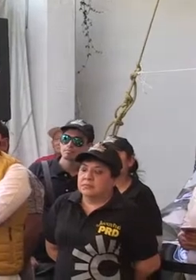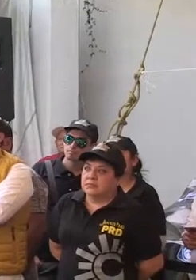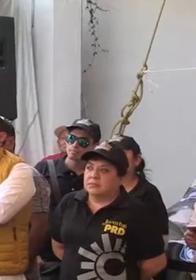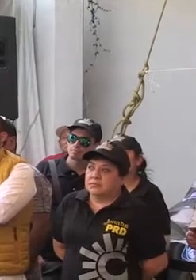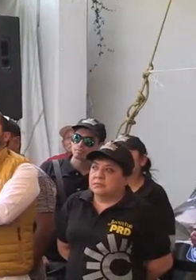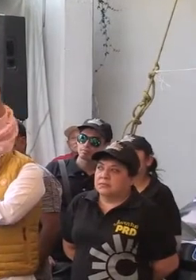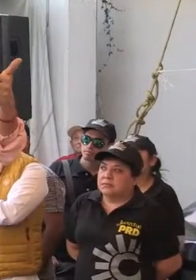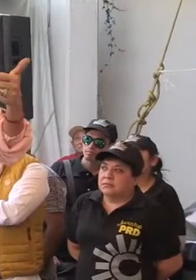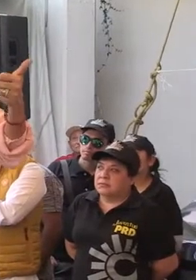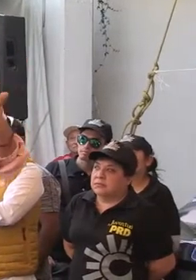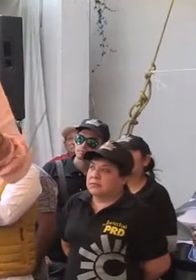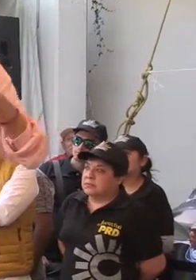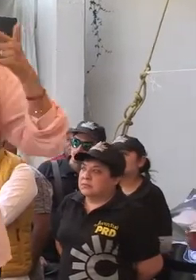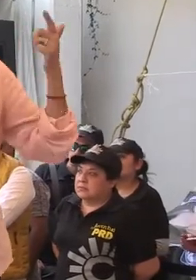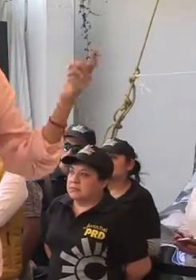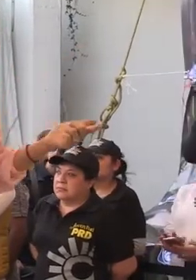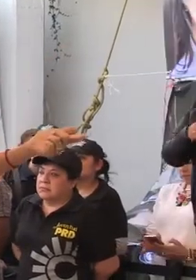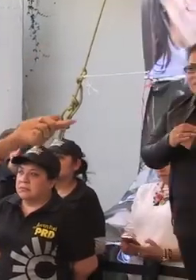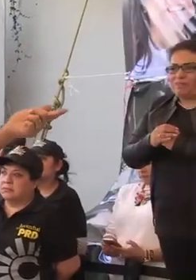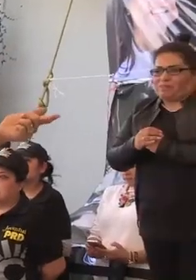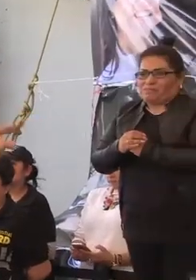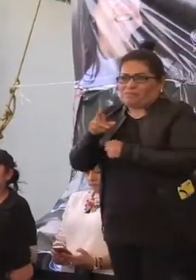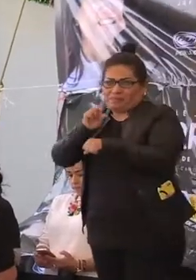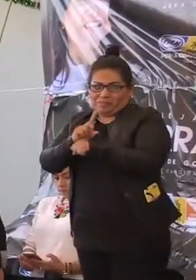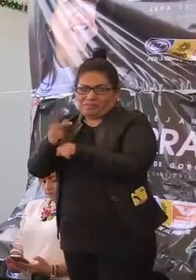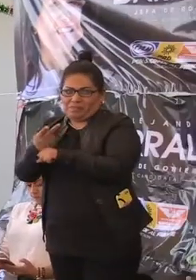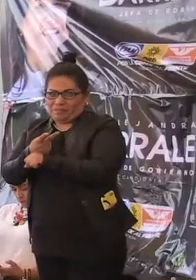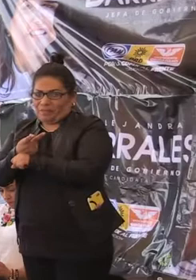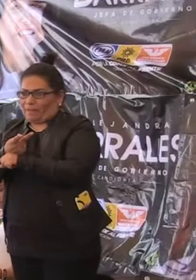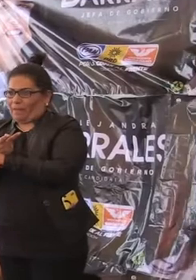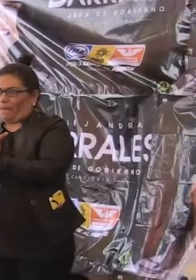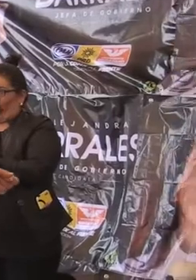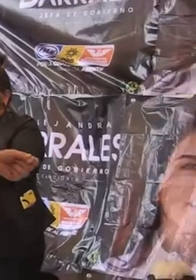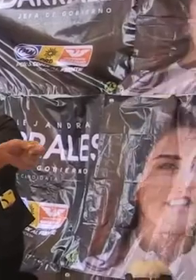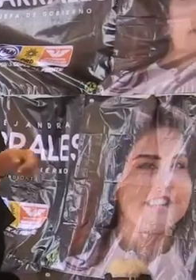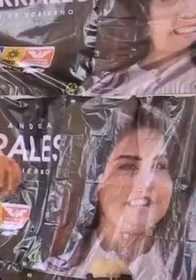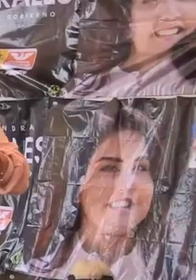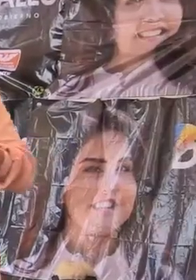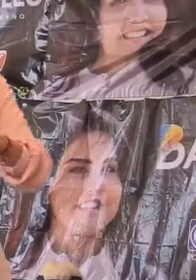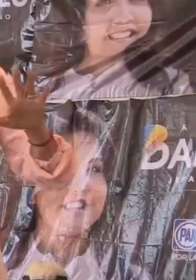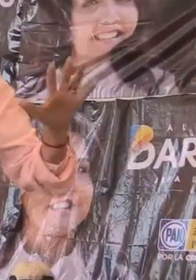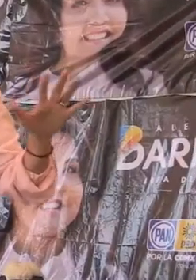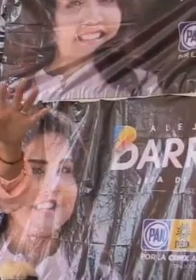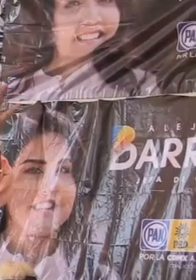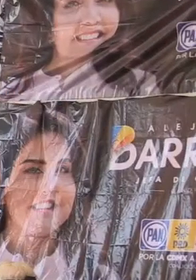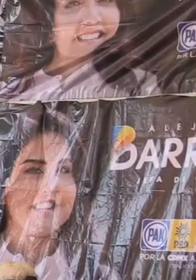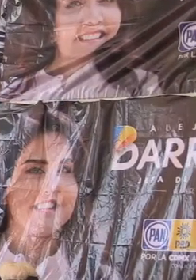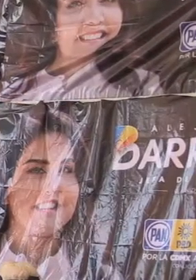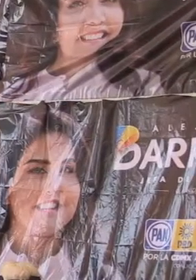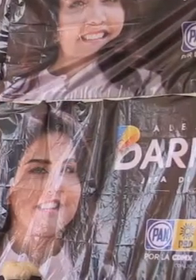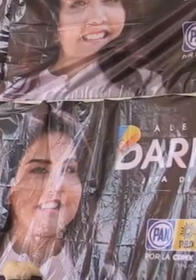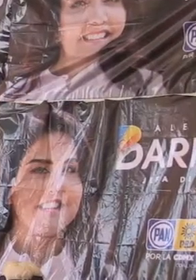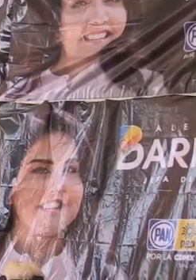trajineras, piense en el turismo, en el día de paseo, que piense en venir a probar todos esos platillos que